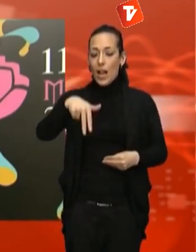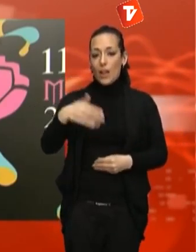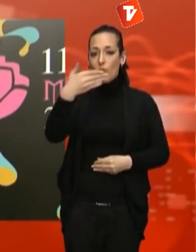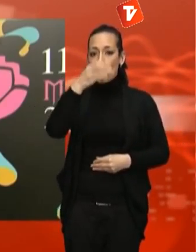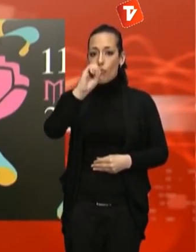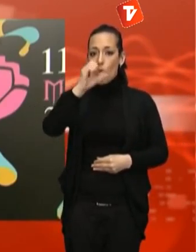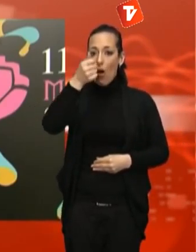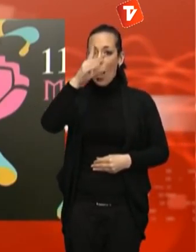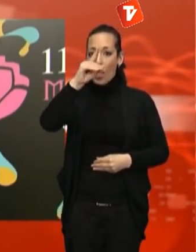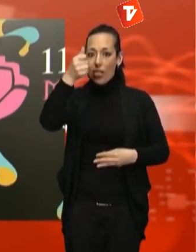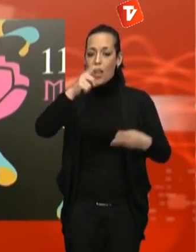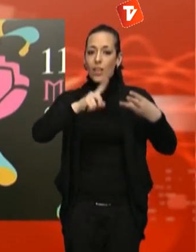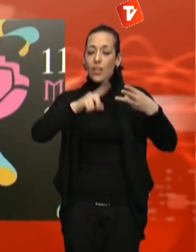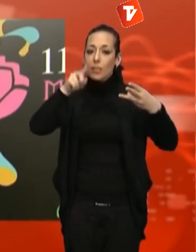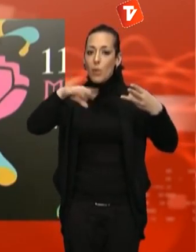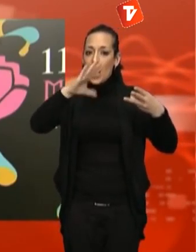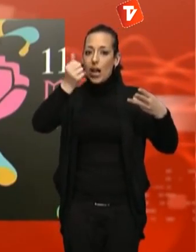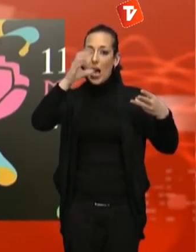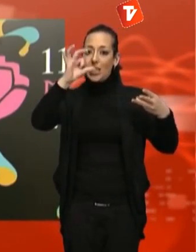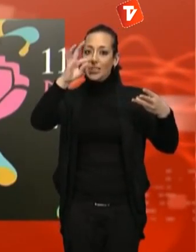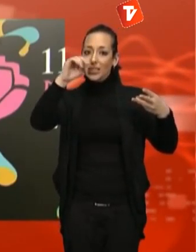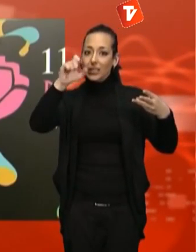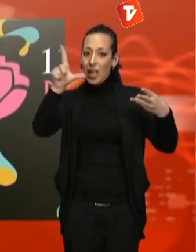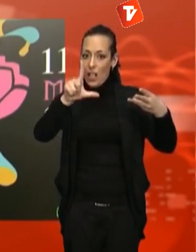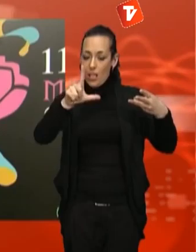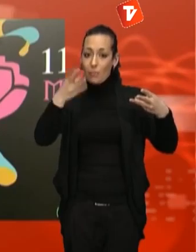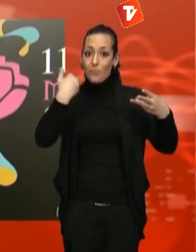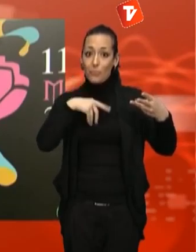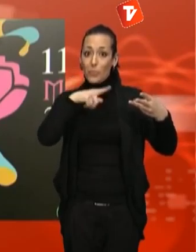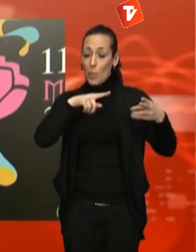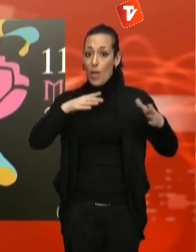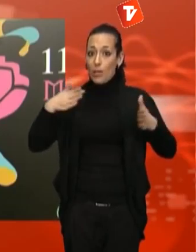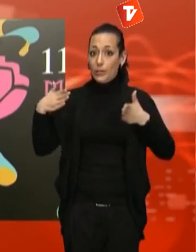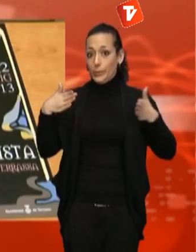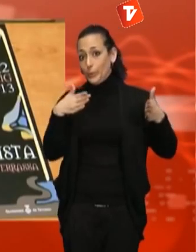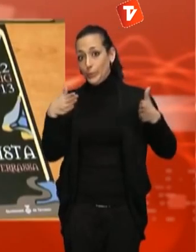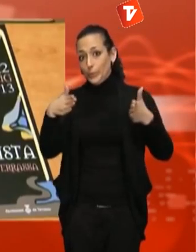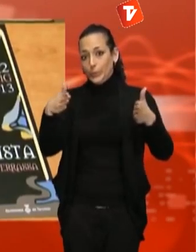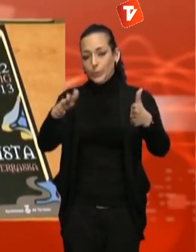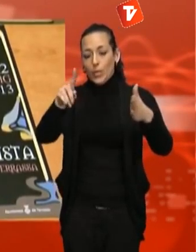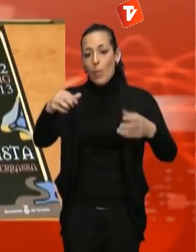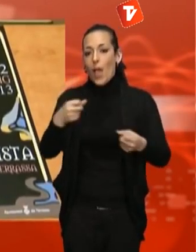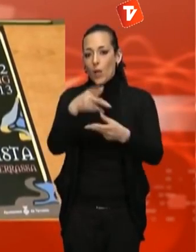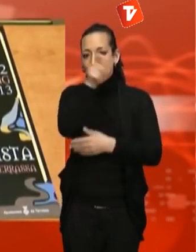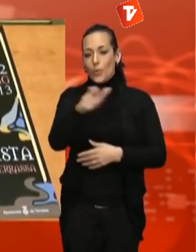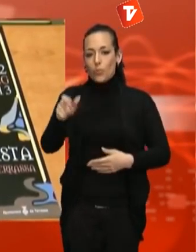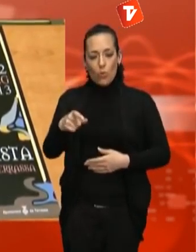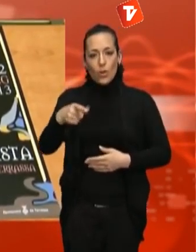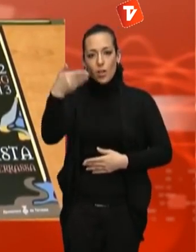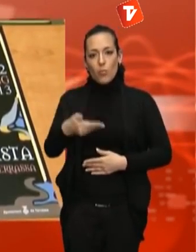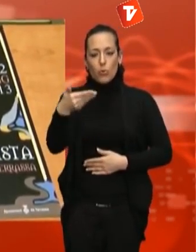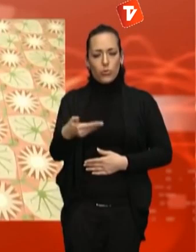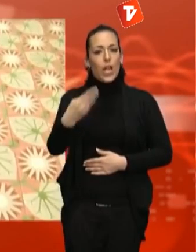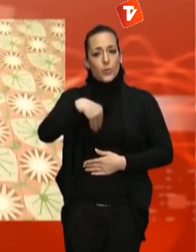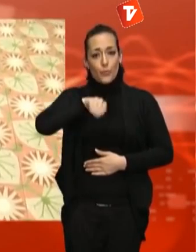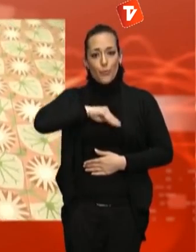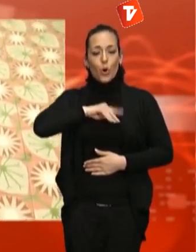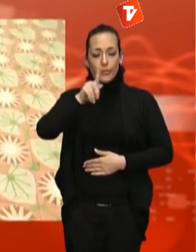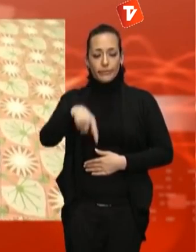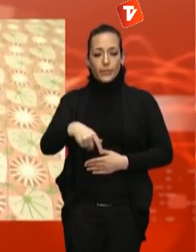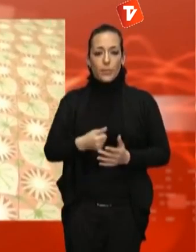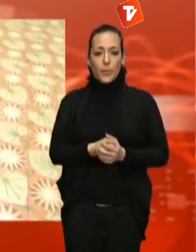deixar pel camí dos grans edificis, l'antiga escola Torrella i el centre mèdic. D'altra banda, la comissió de la Fira Modernista